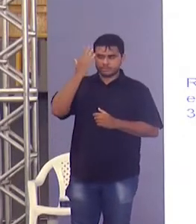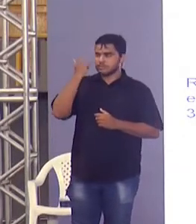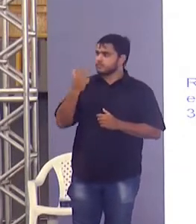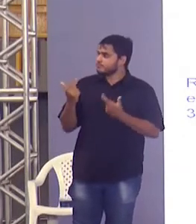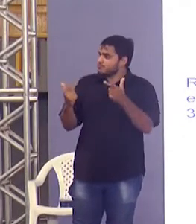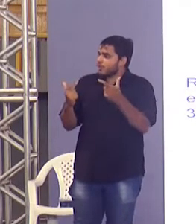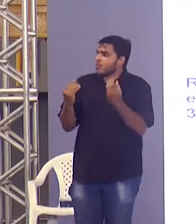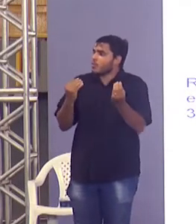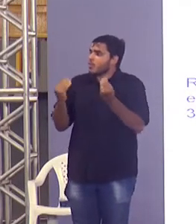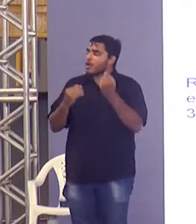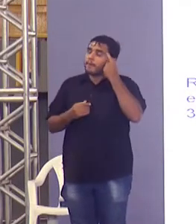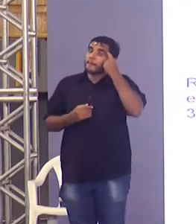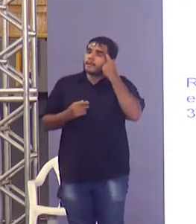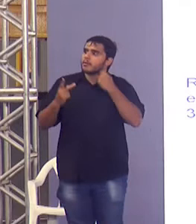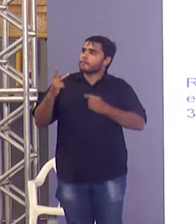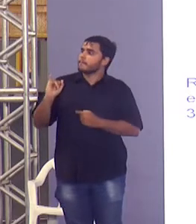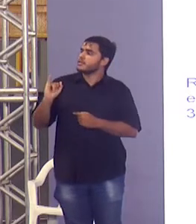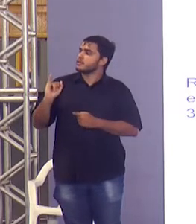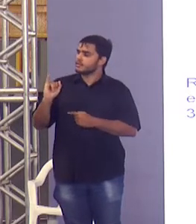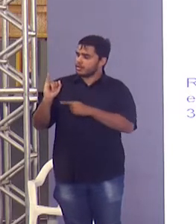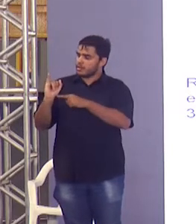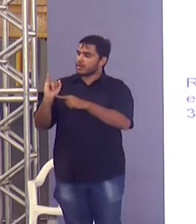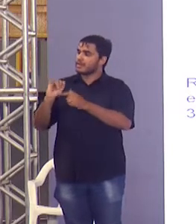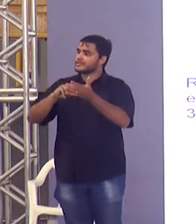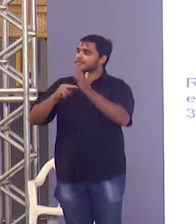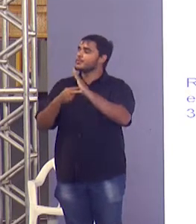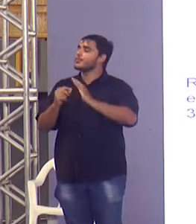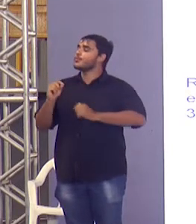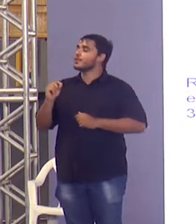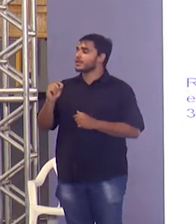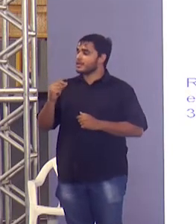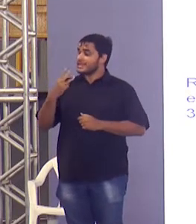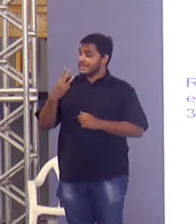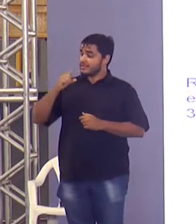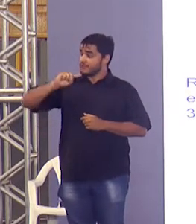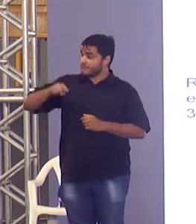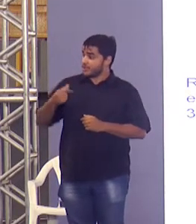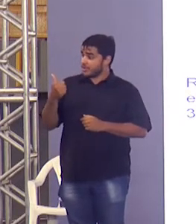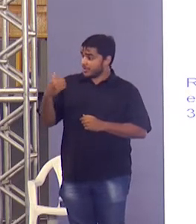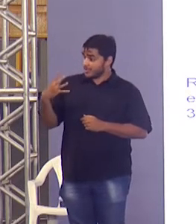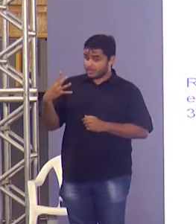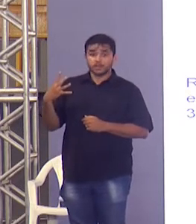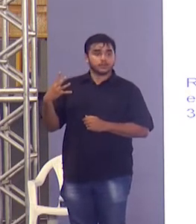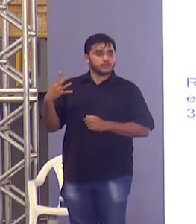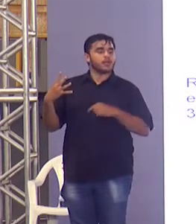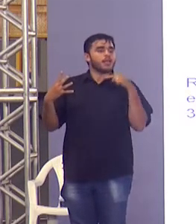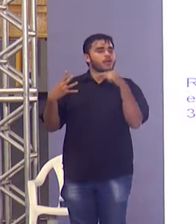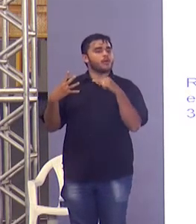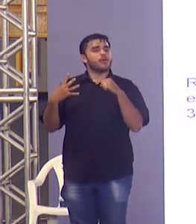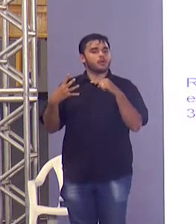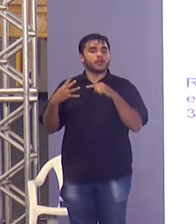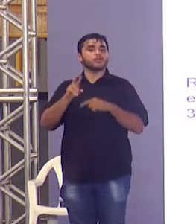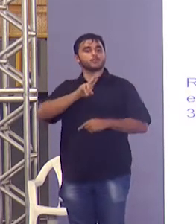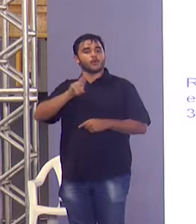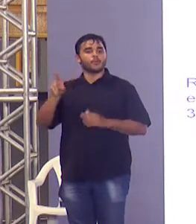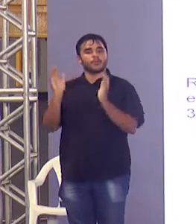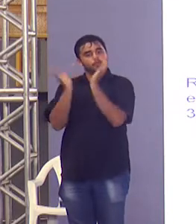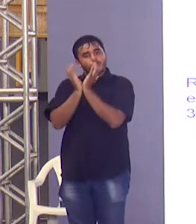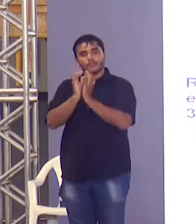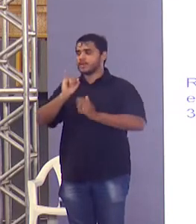esse número na forma fracionária. Então, ele é chamado de um número